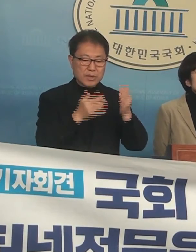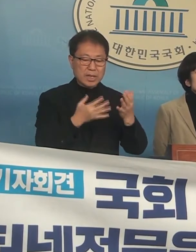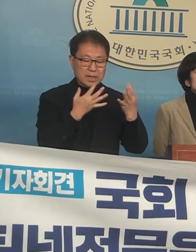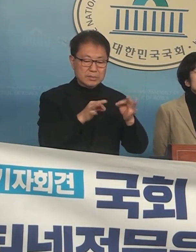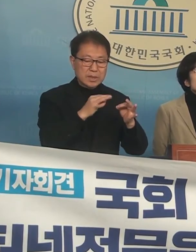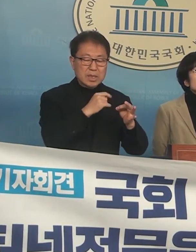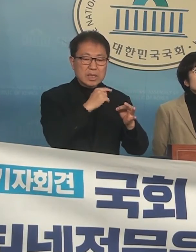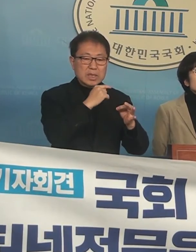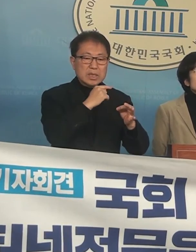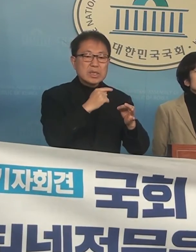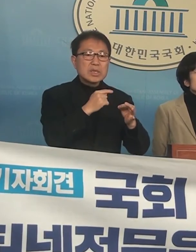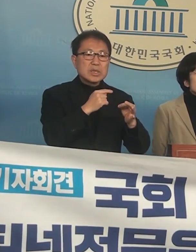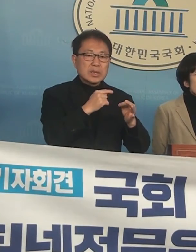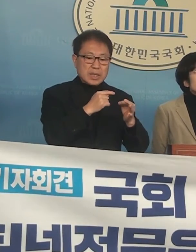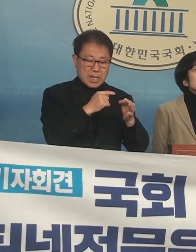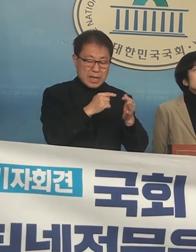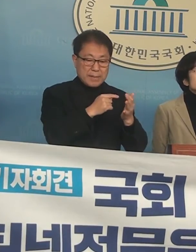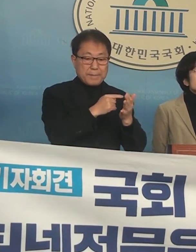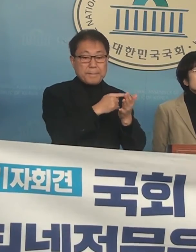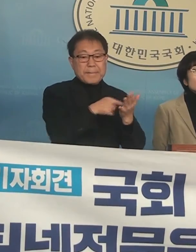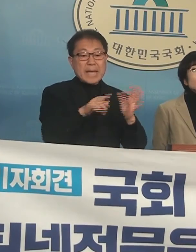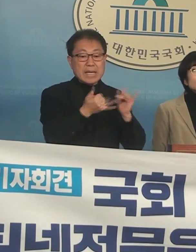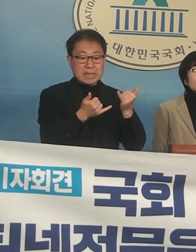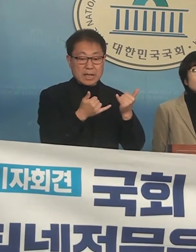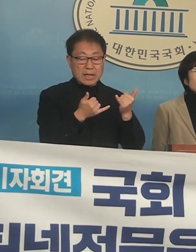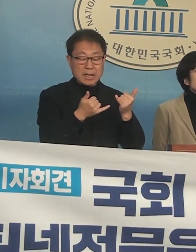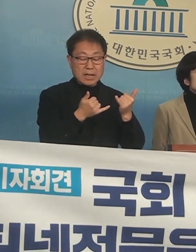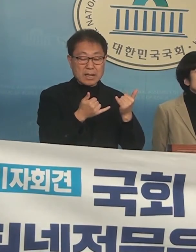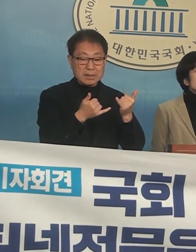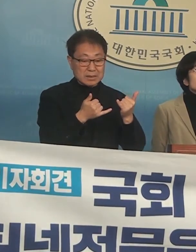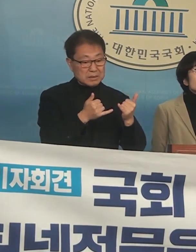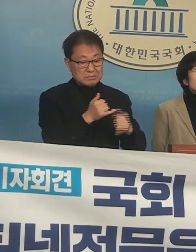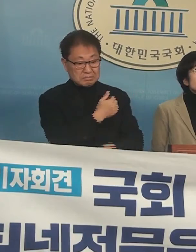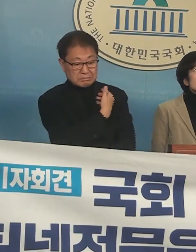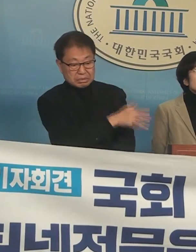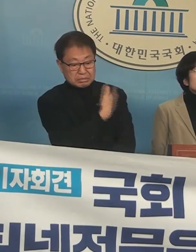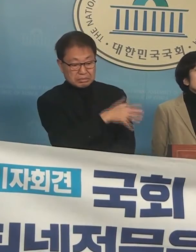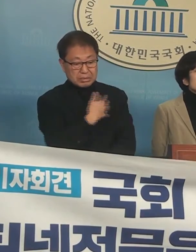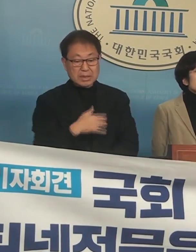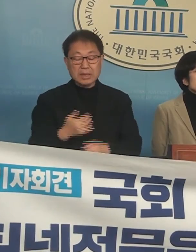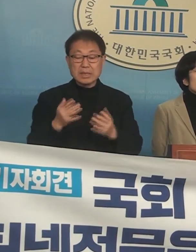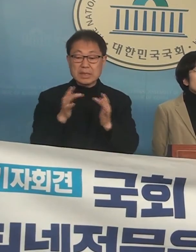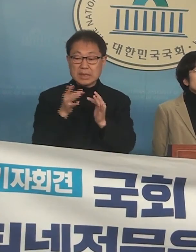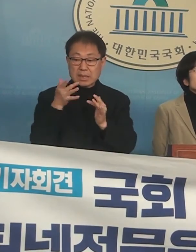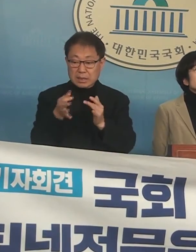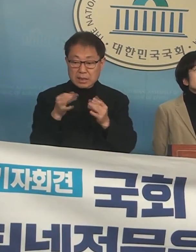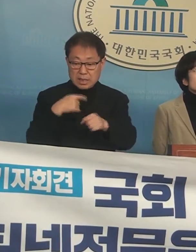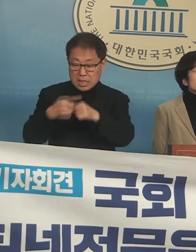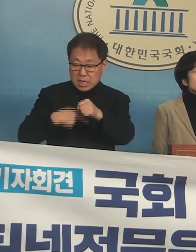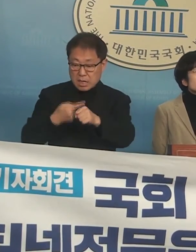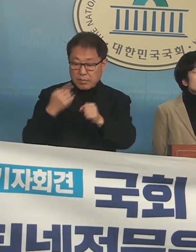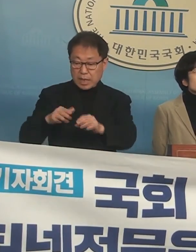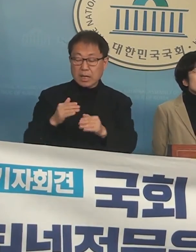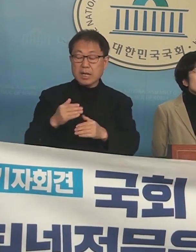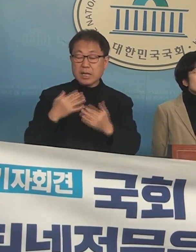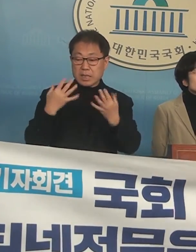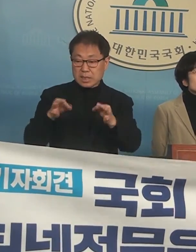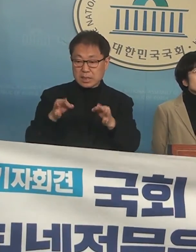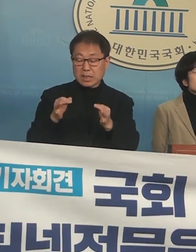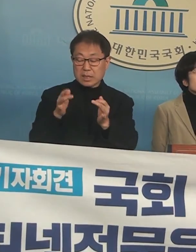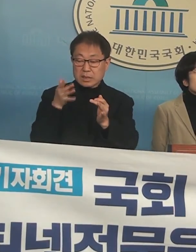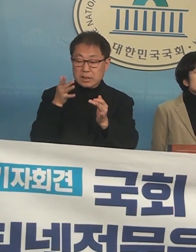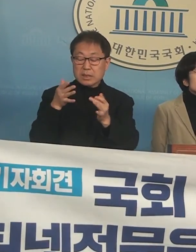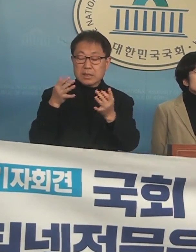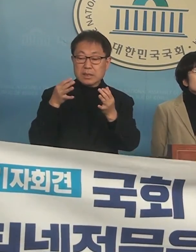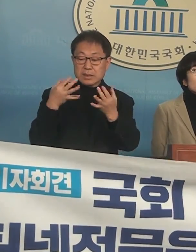금융소비자의 피해도 움직이고 있지 않던 국회가 인터넷 전문은행에 대해서는 불과 1년 만에 다시 법안을 이들의 편의를 위해